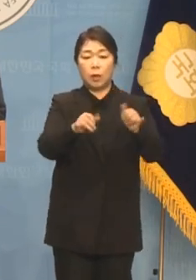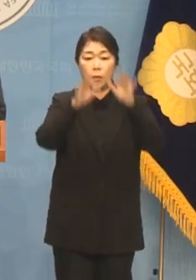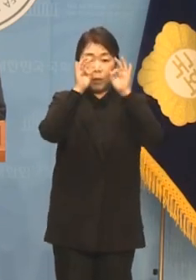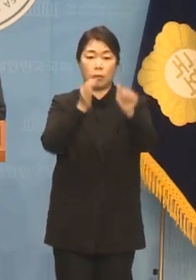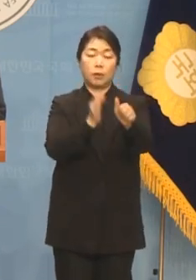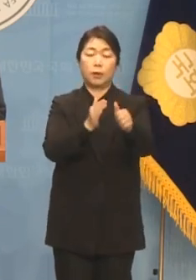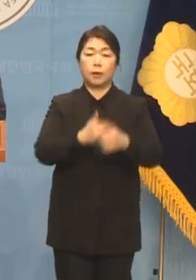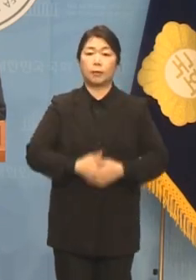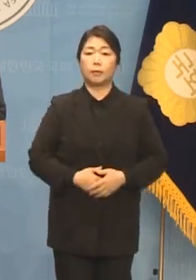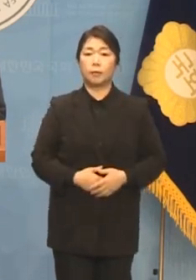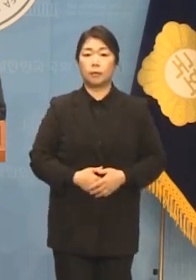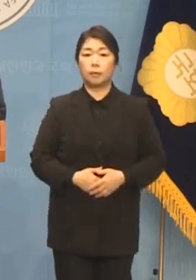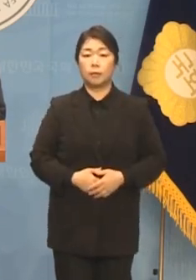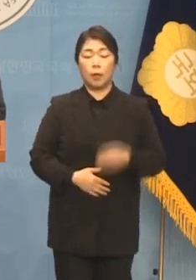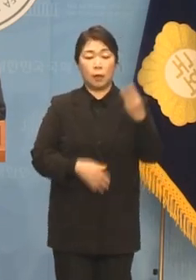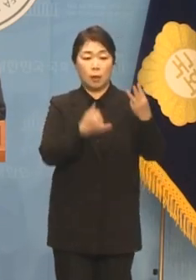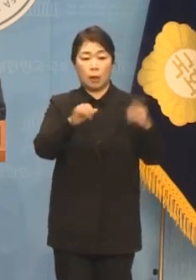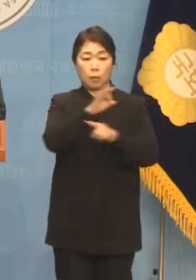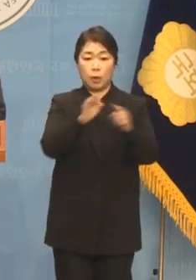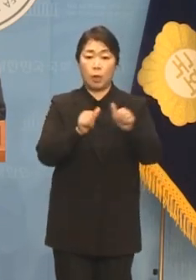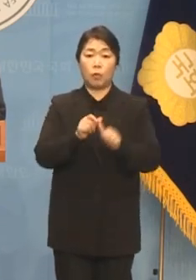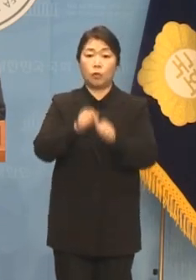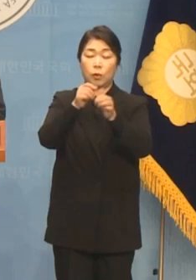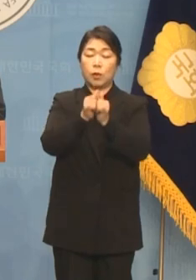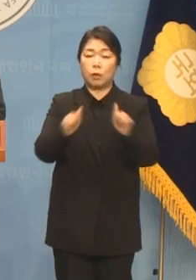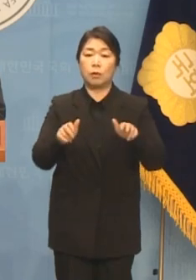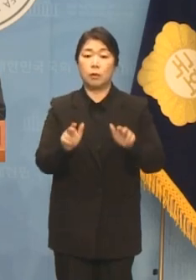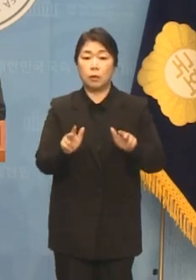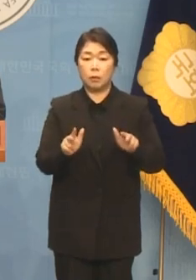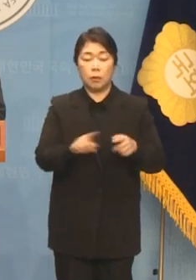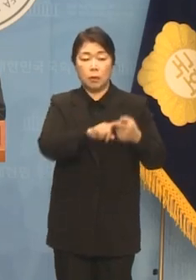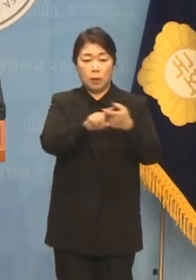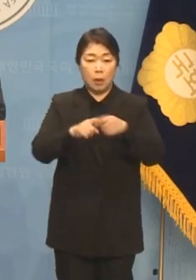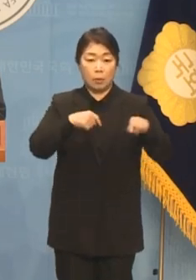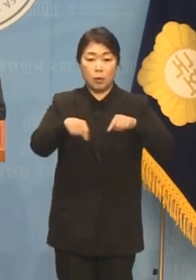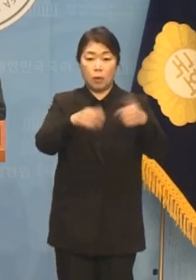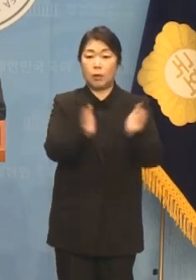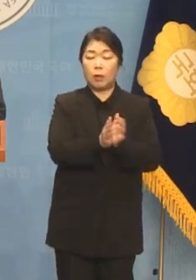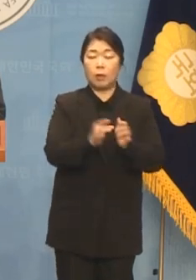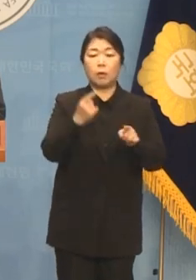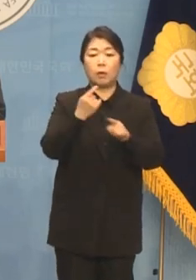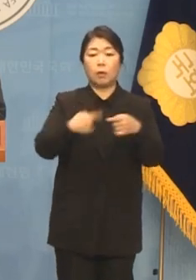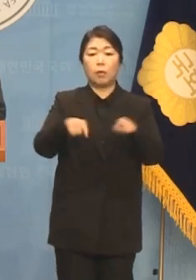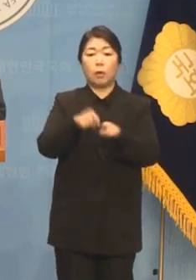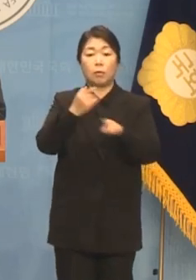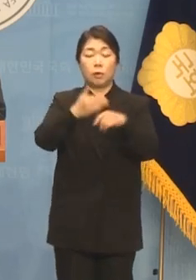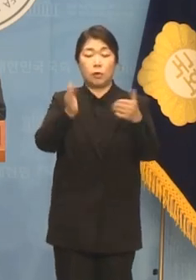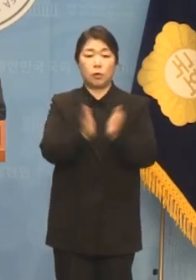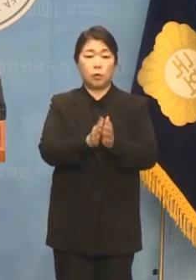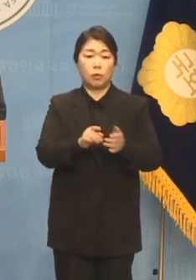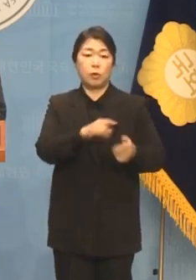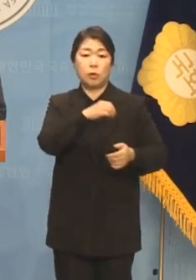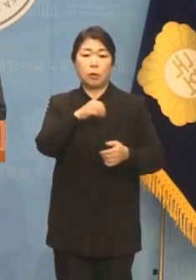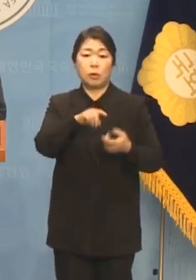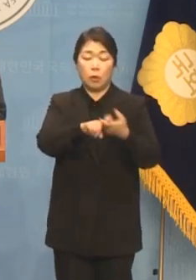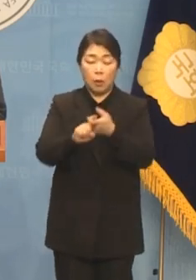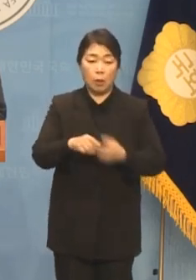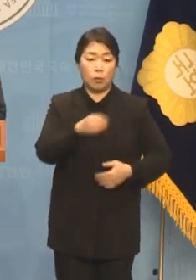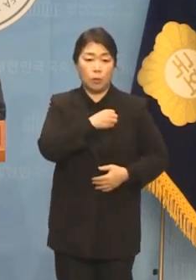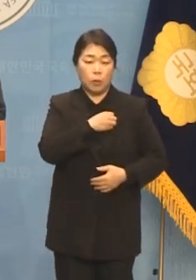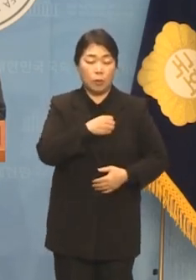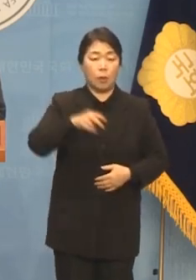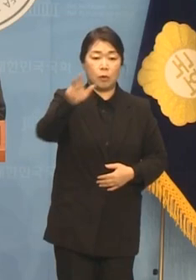해주십 세명의 비례 후보들은 지금 연합정당인 더불어 민주연합 소속으로 전국